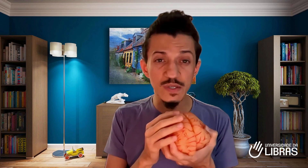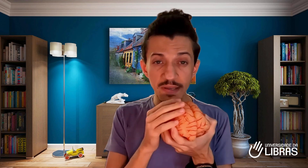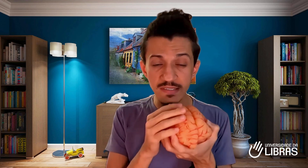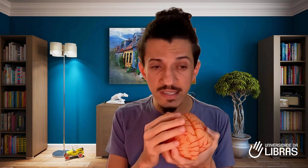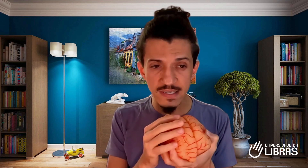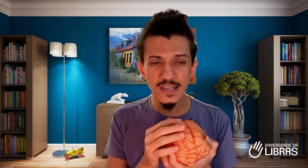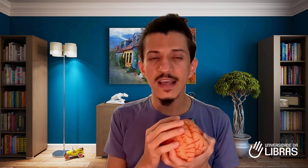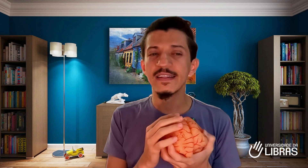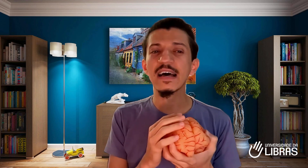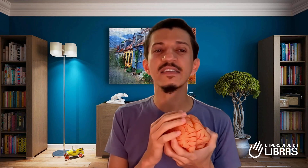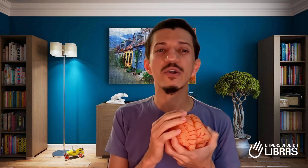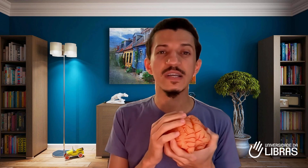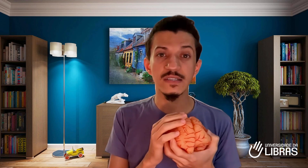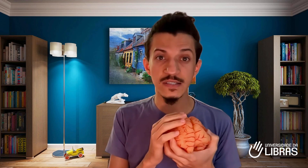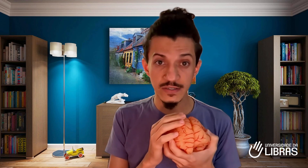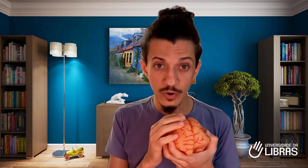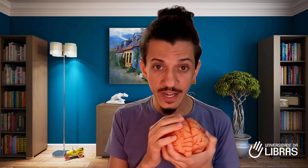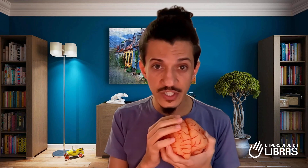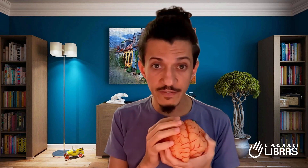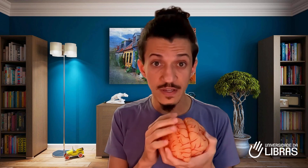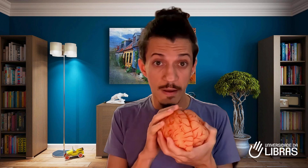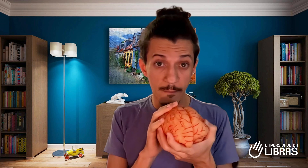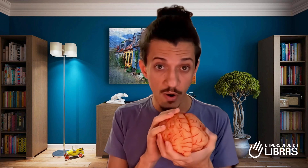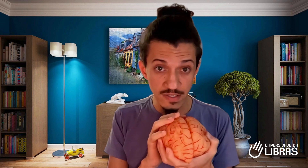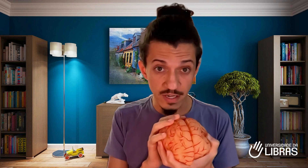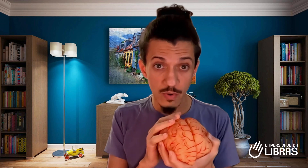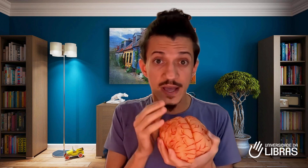pesquisas das neurociências cognitivas mostram que